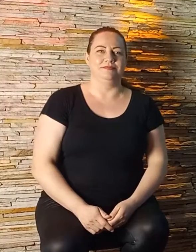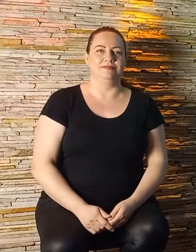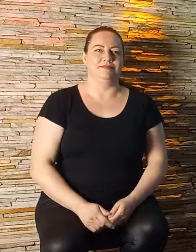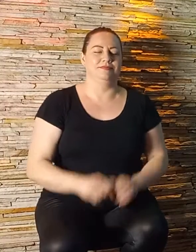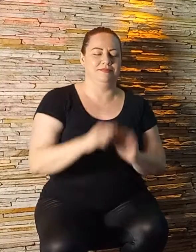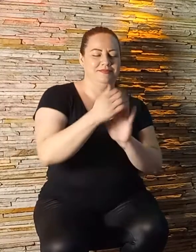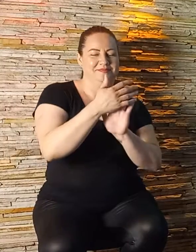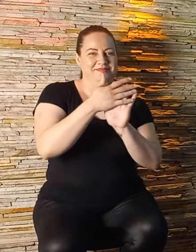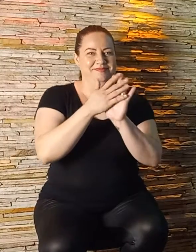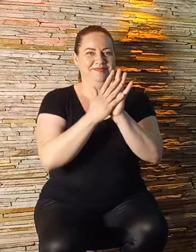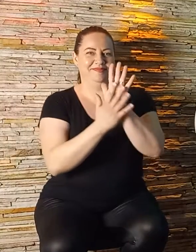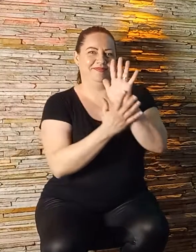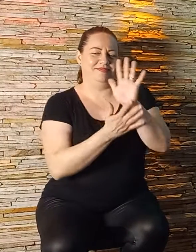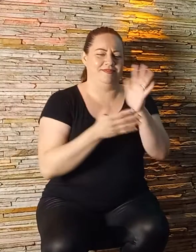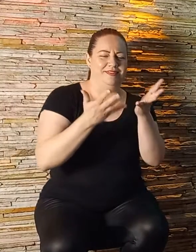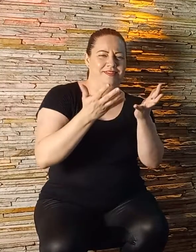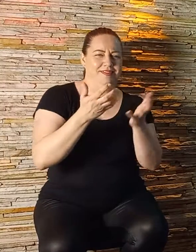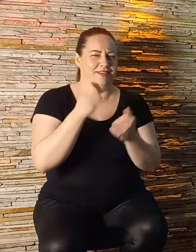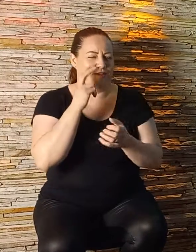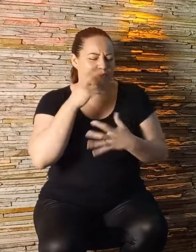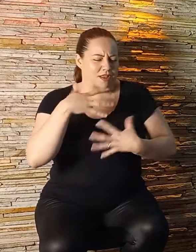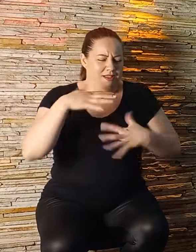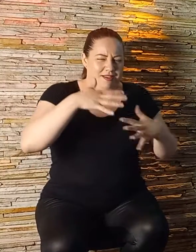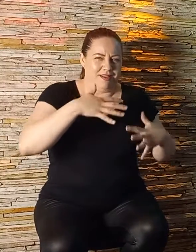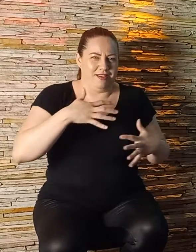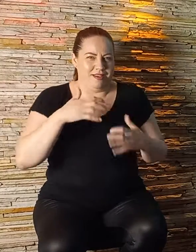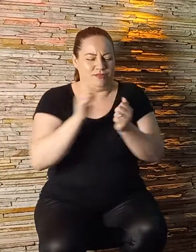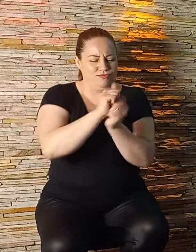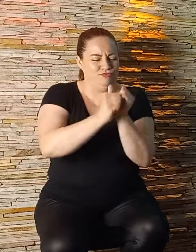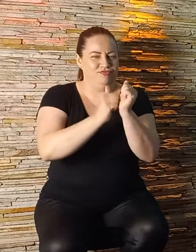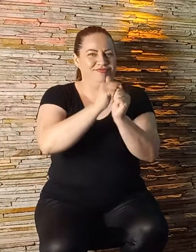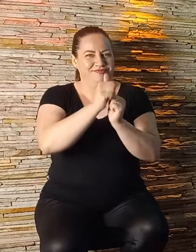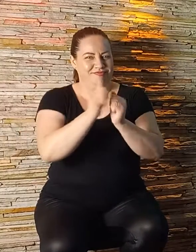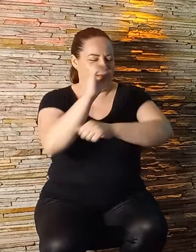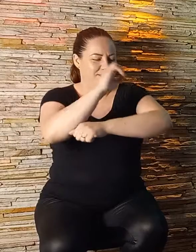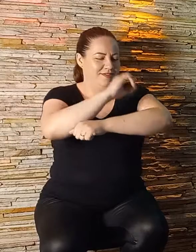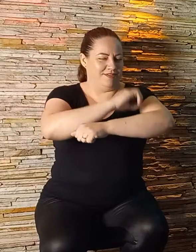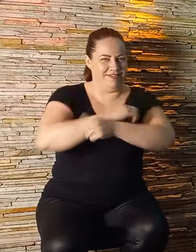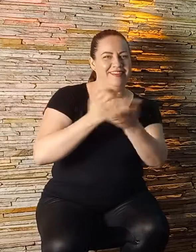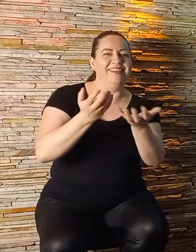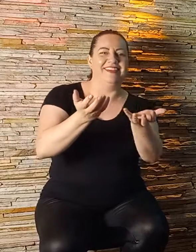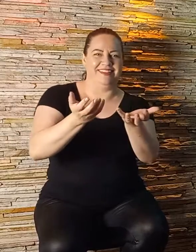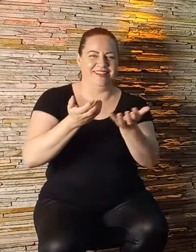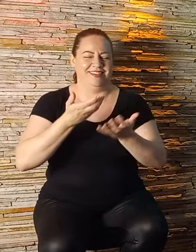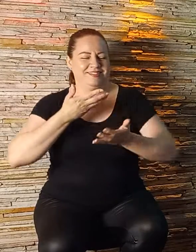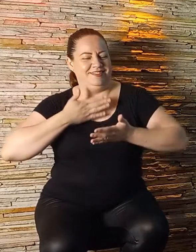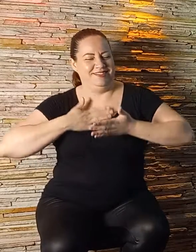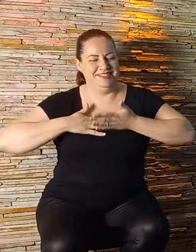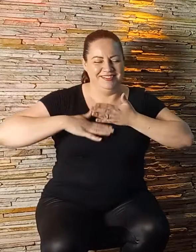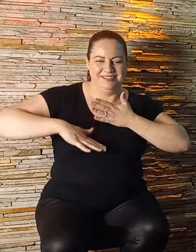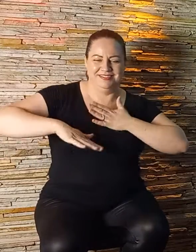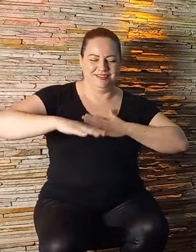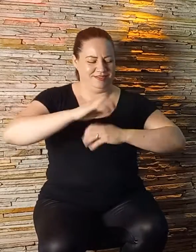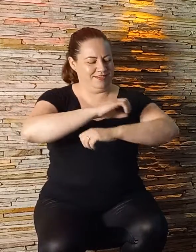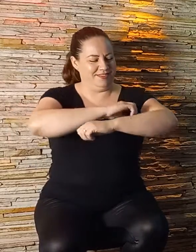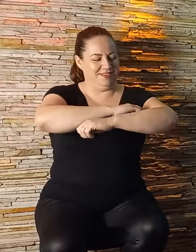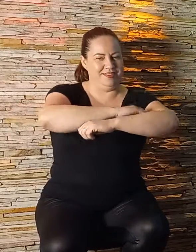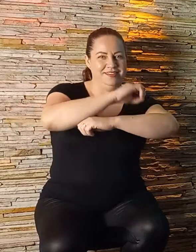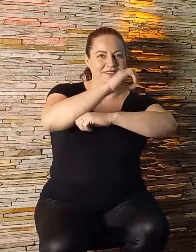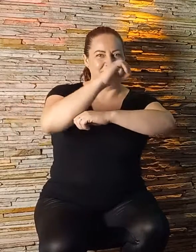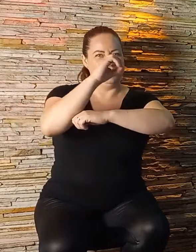precisa tomar uns a minha quero ver se vai ter leite precisando do dias e que eu queria ser devagar hein até o dia